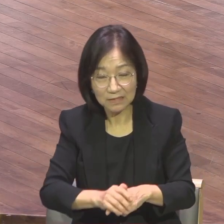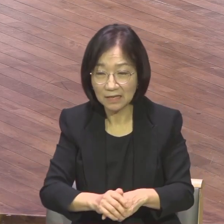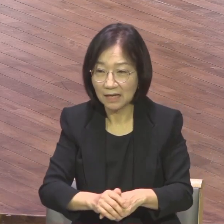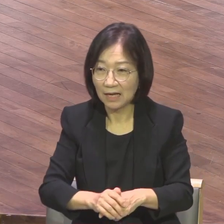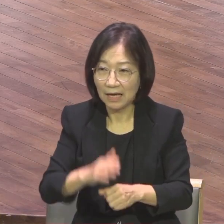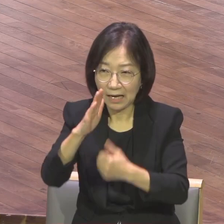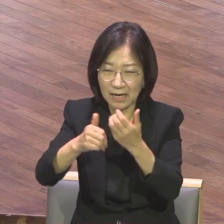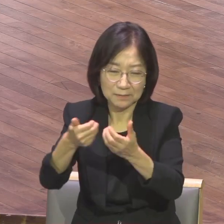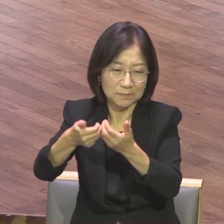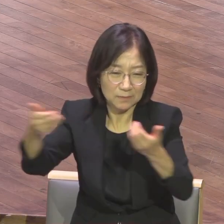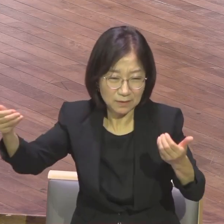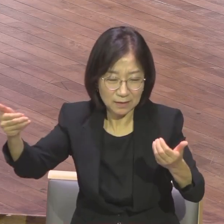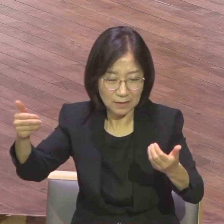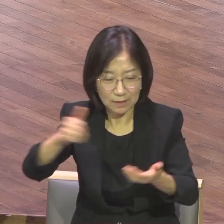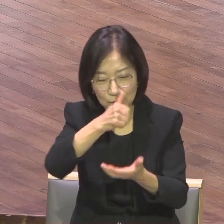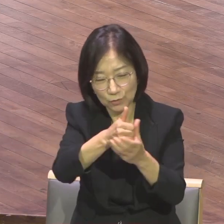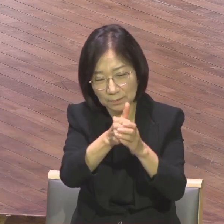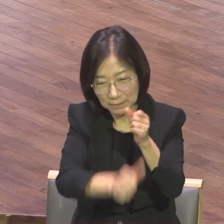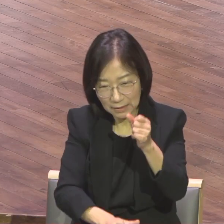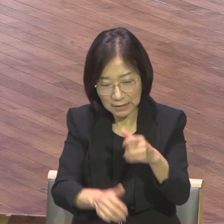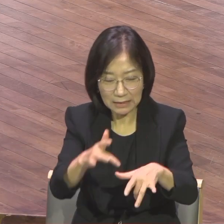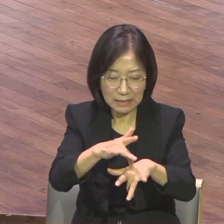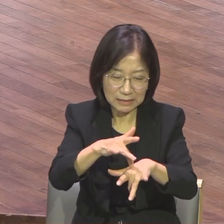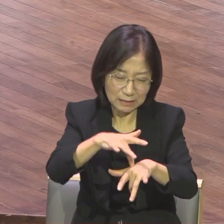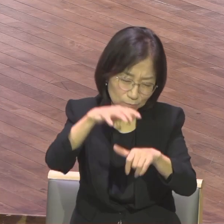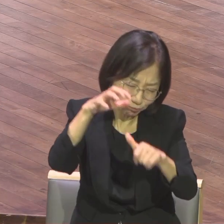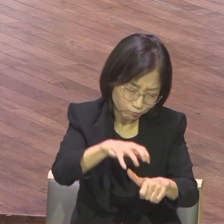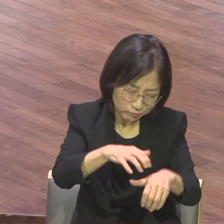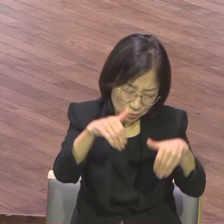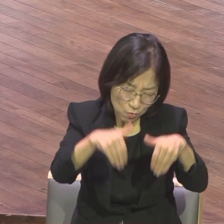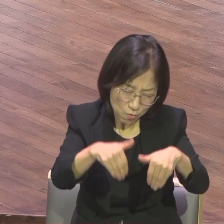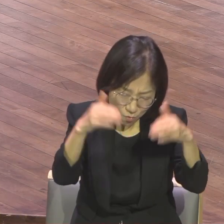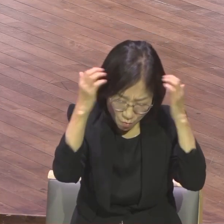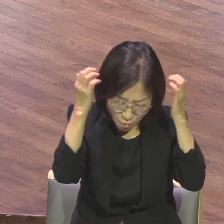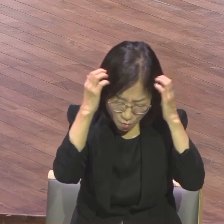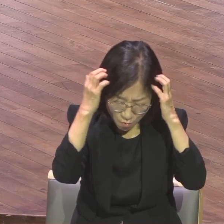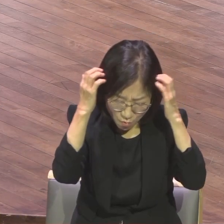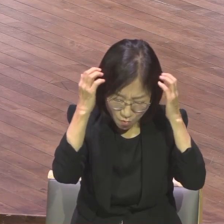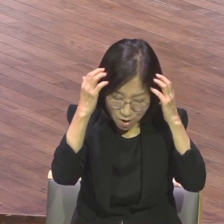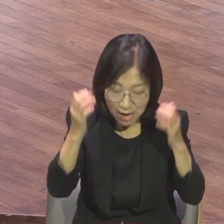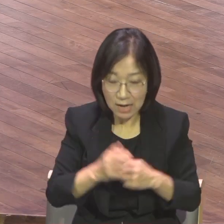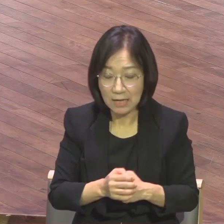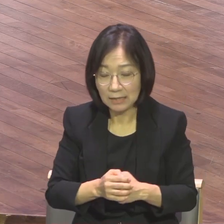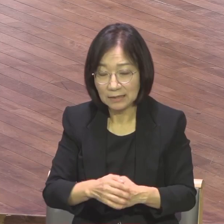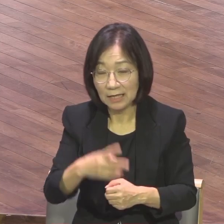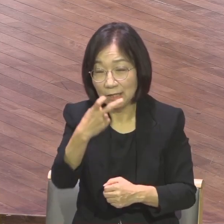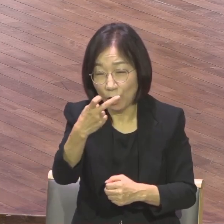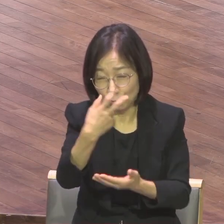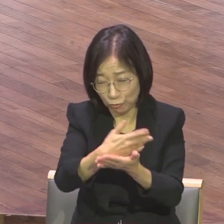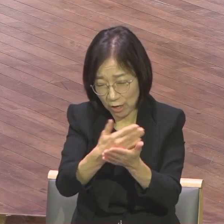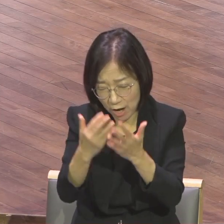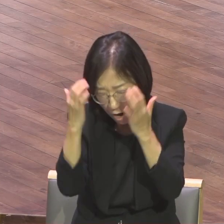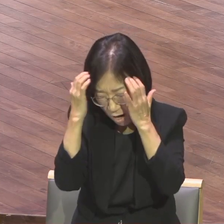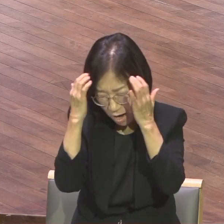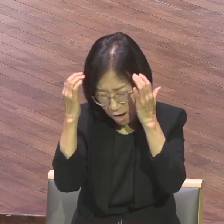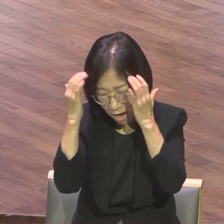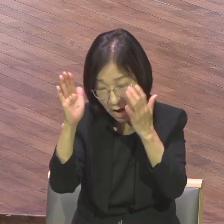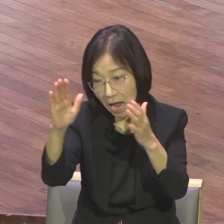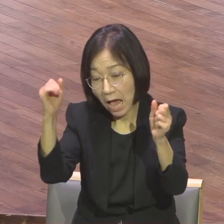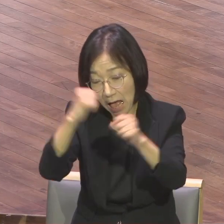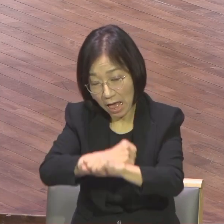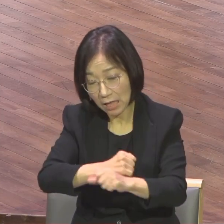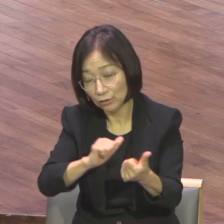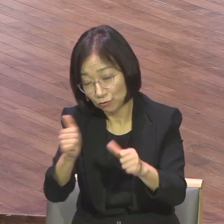하다가, 12가지 영적 문제에 고통받다가 멸망 길로 갈 수밖에 없는 존재. 그런데